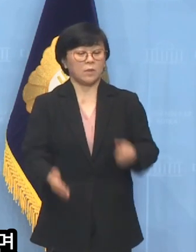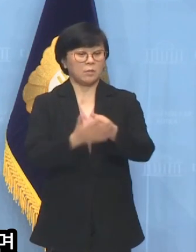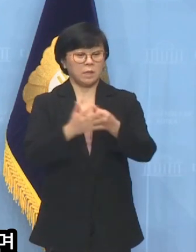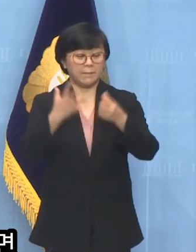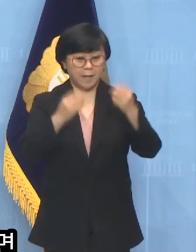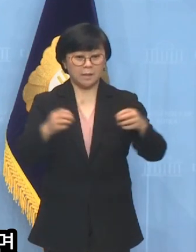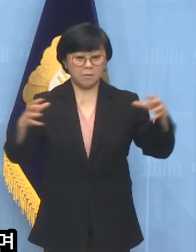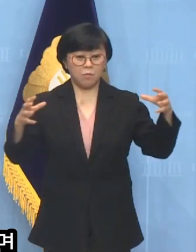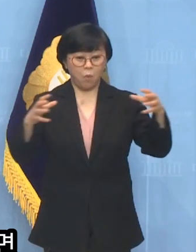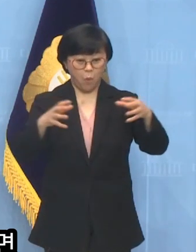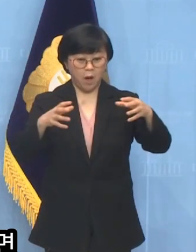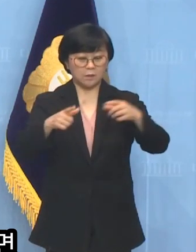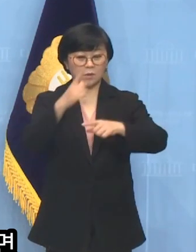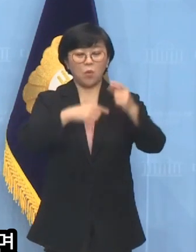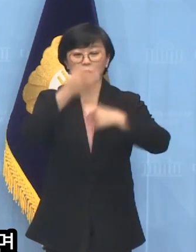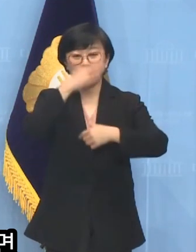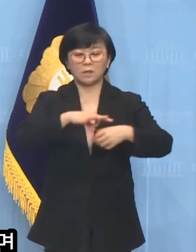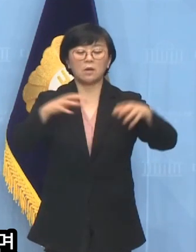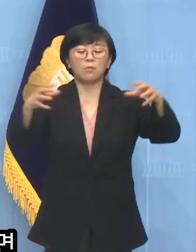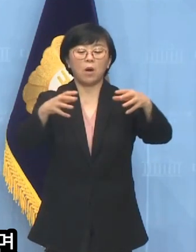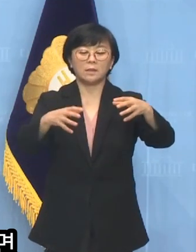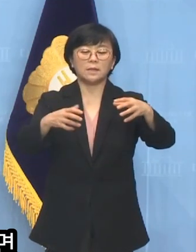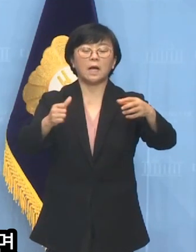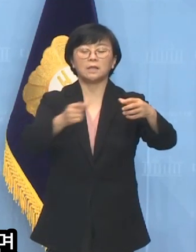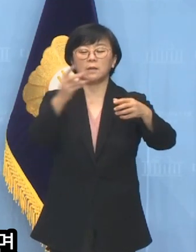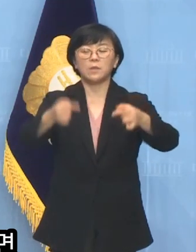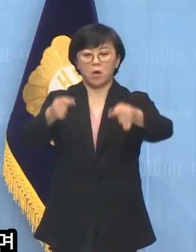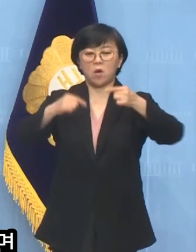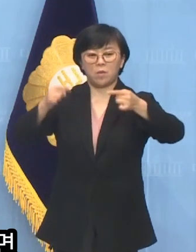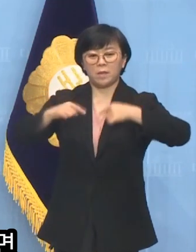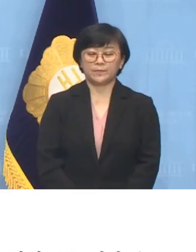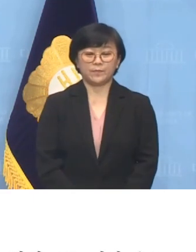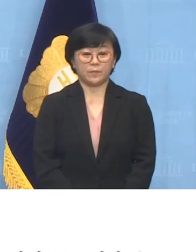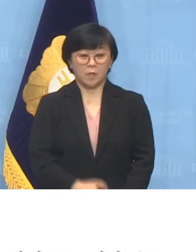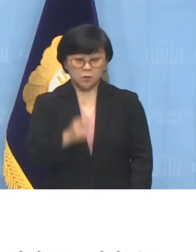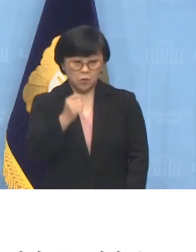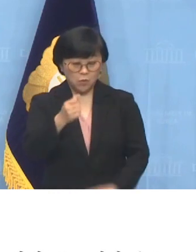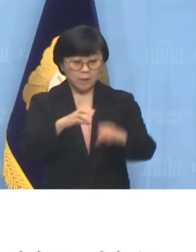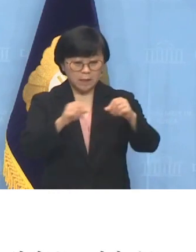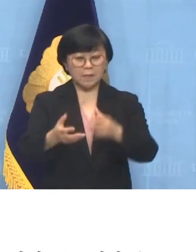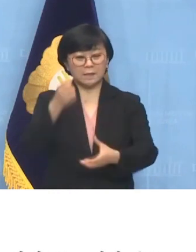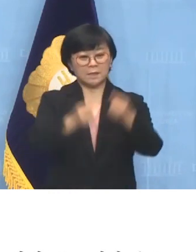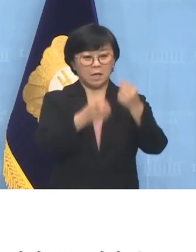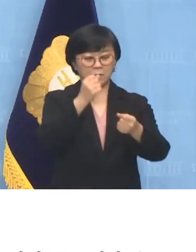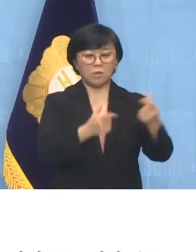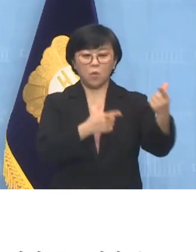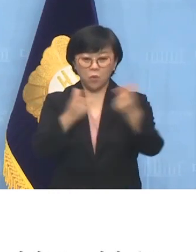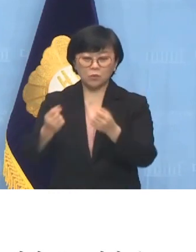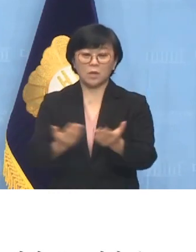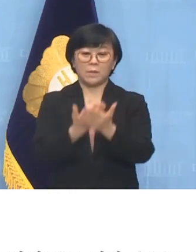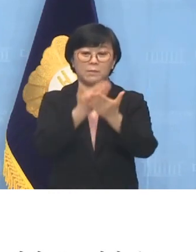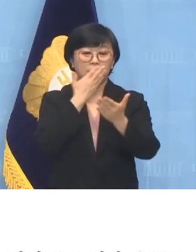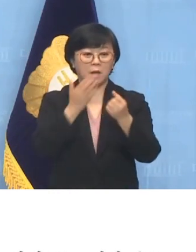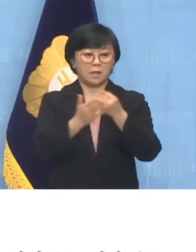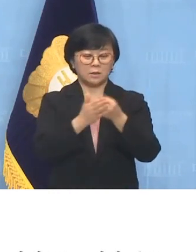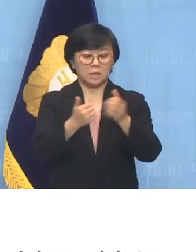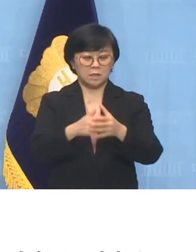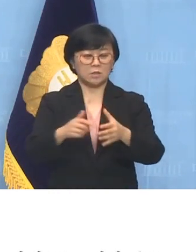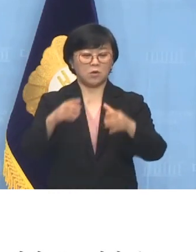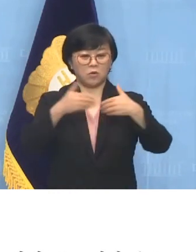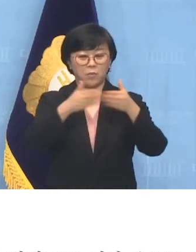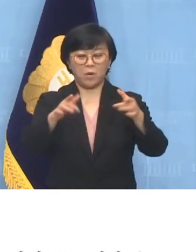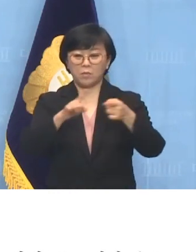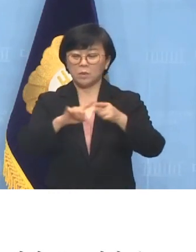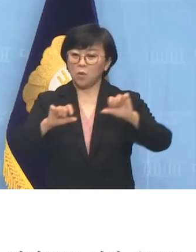많이 모아오면 용적률을 더 드린다는 의미에서 모아주택이다라고 장명을 해보았습니다. 소규모 필지의 소유자들끼리 공동개발을 할 수 있도록 일정 규모